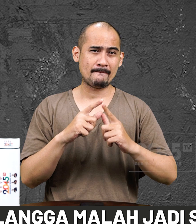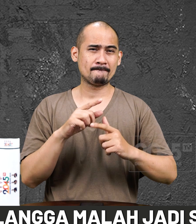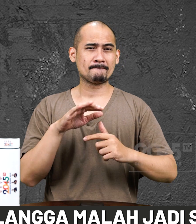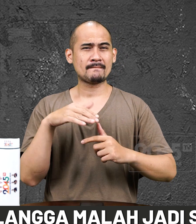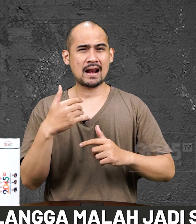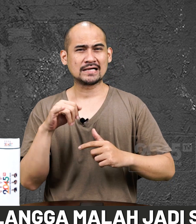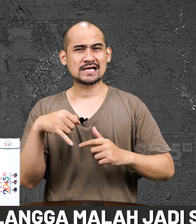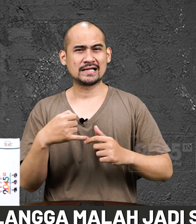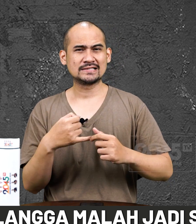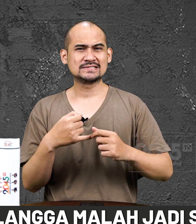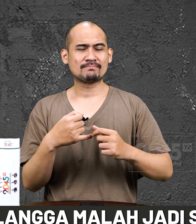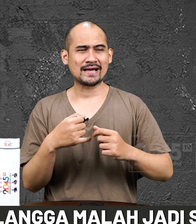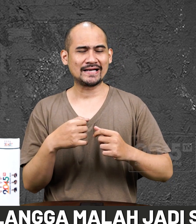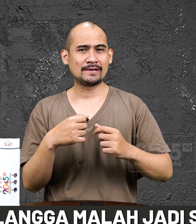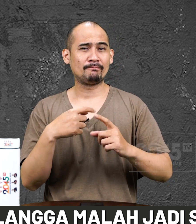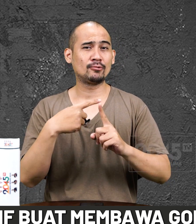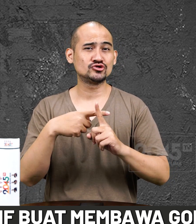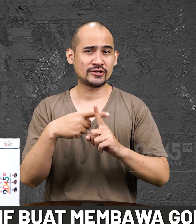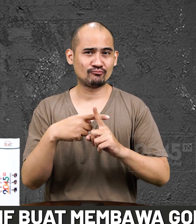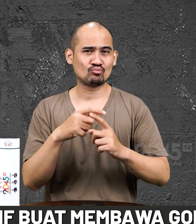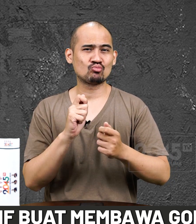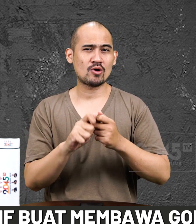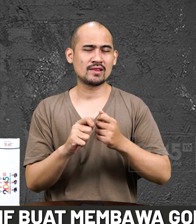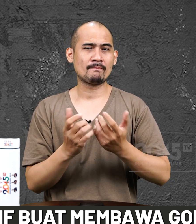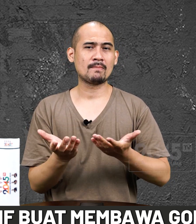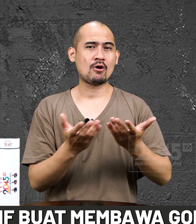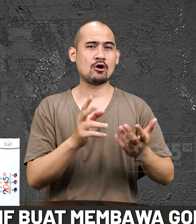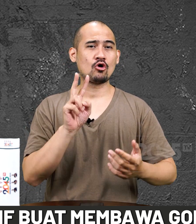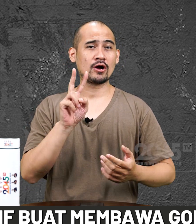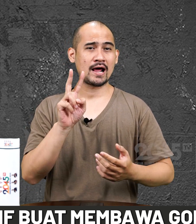semakin positif buat membawa Golkar ke koalisi Mas Ganjar.